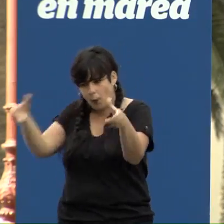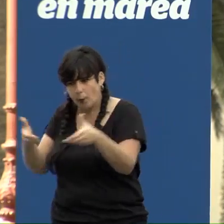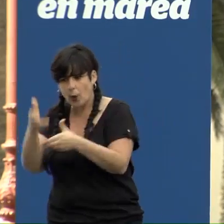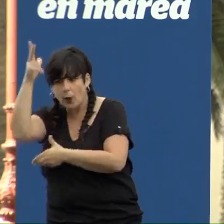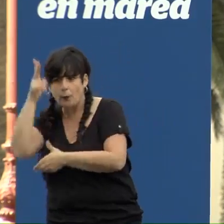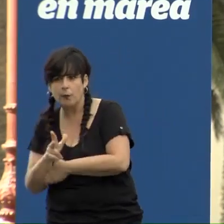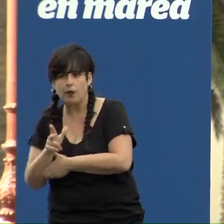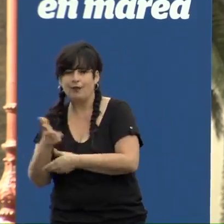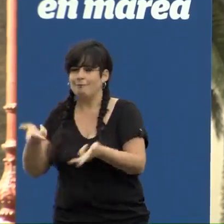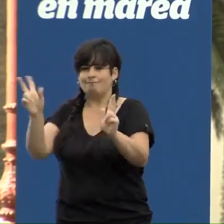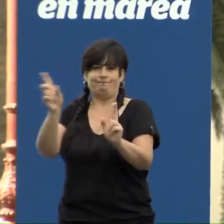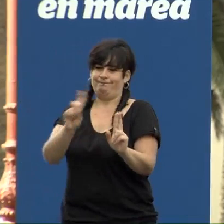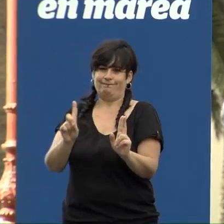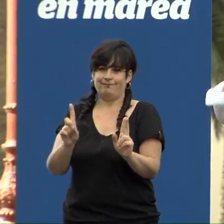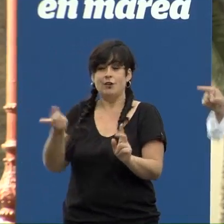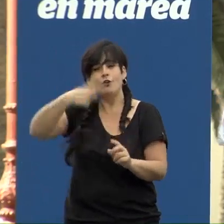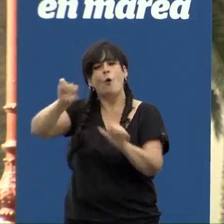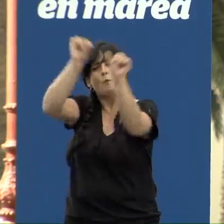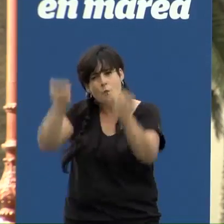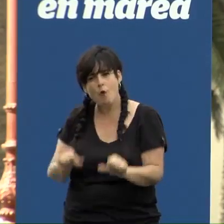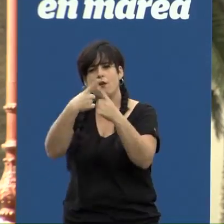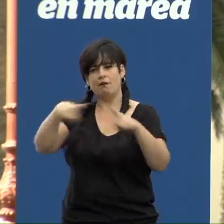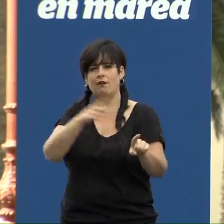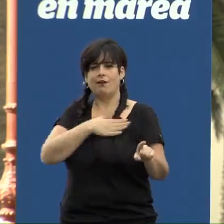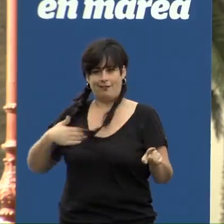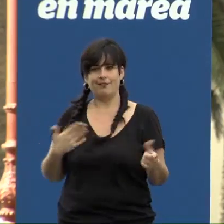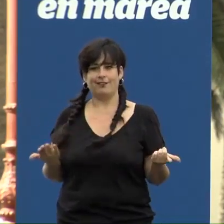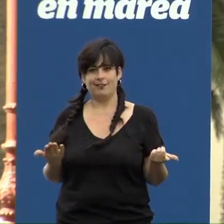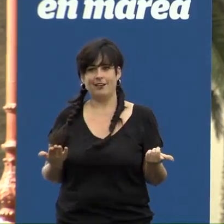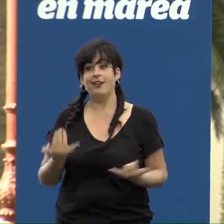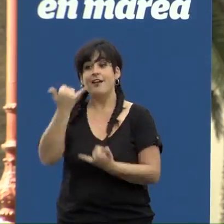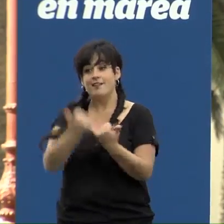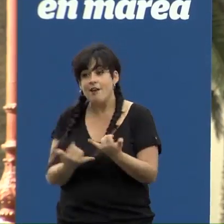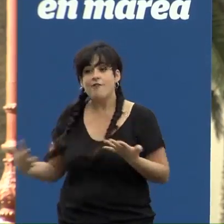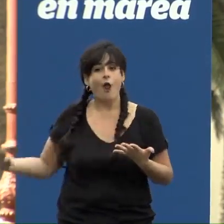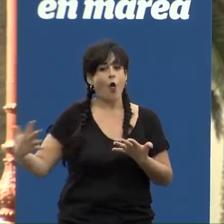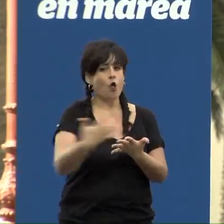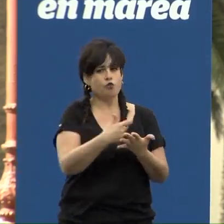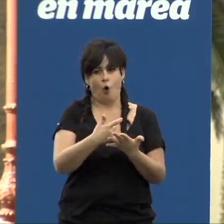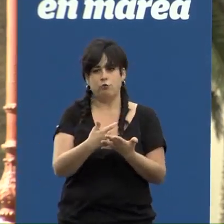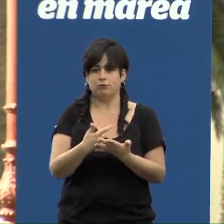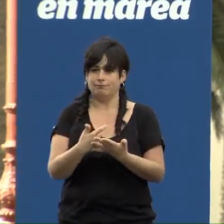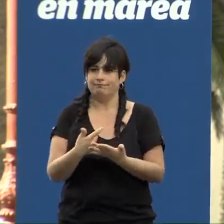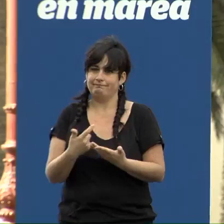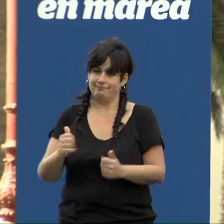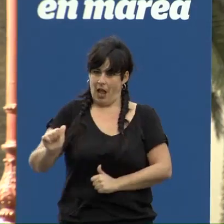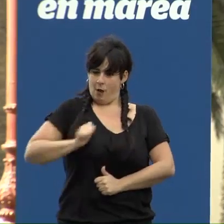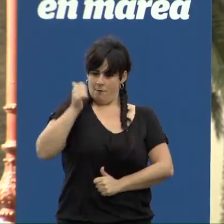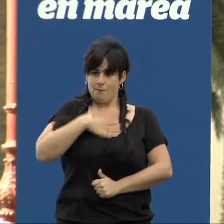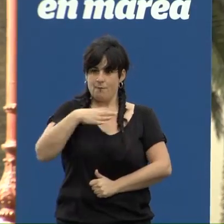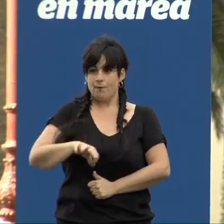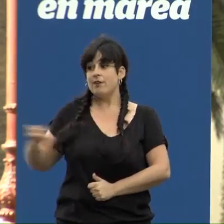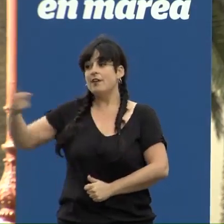aquí ou en Siria. E outro modelo queremos donde caibamos todas e todos. Eles son a demostración de que é